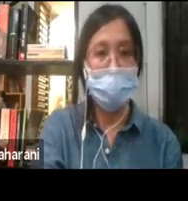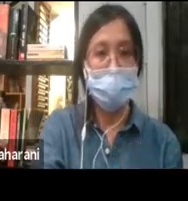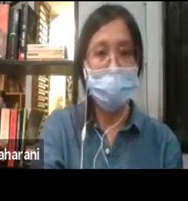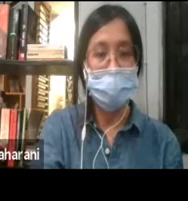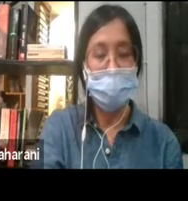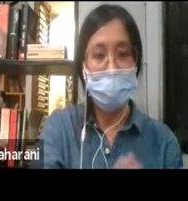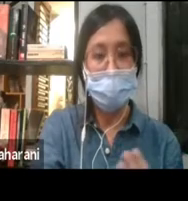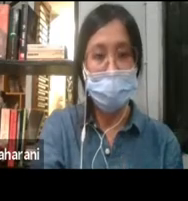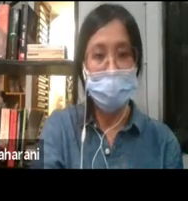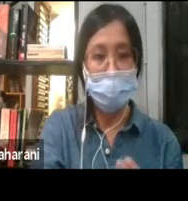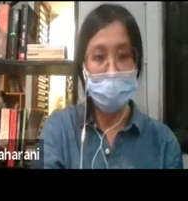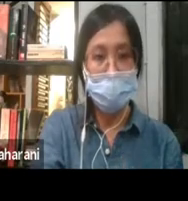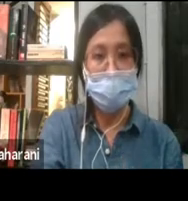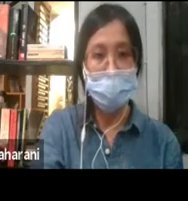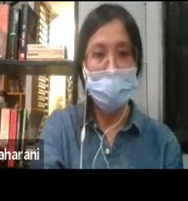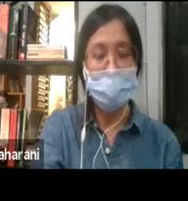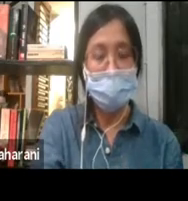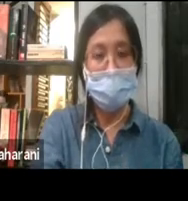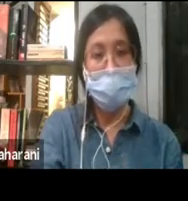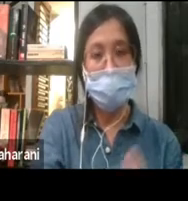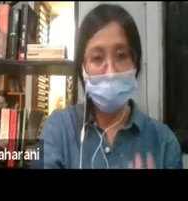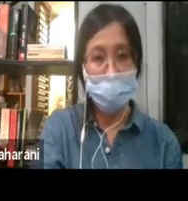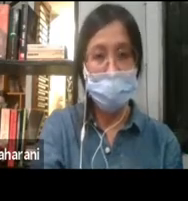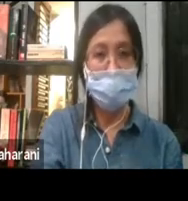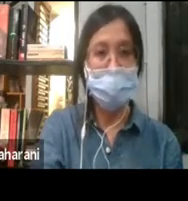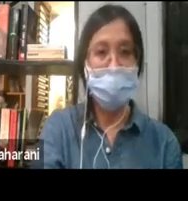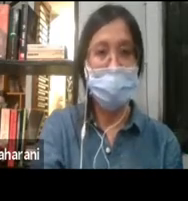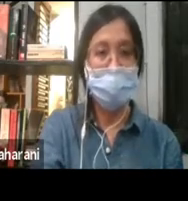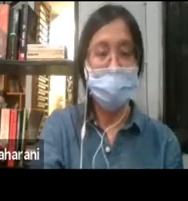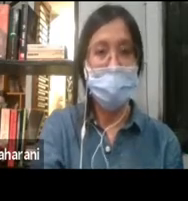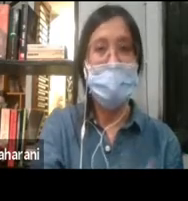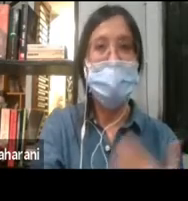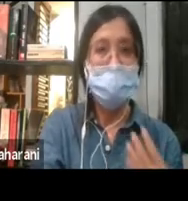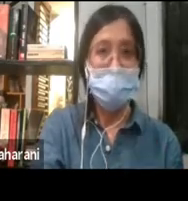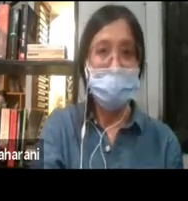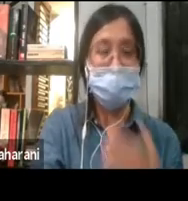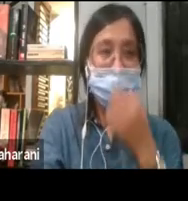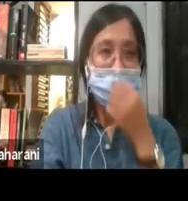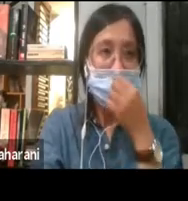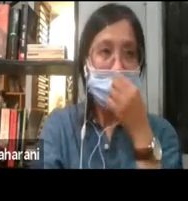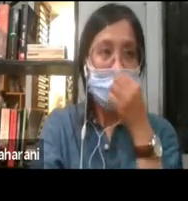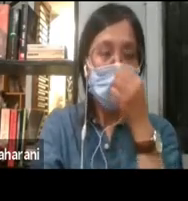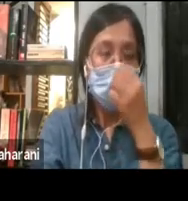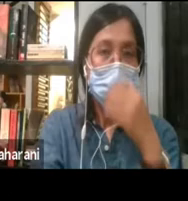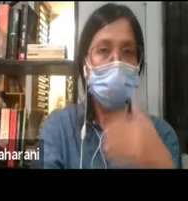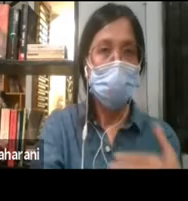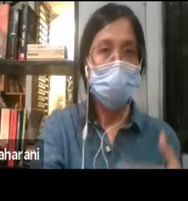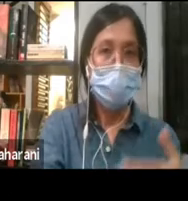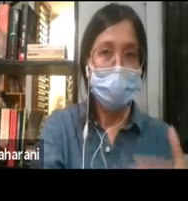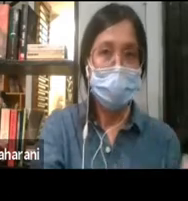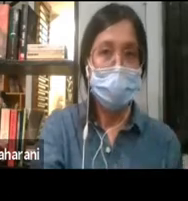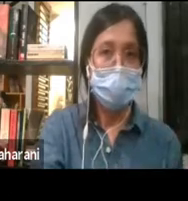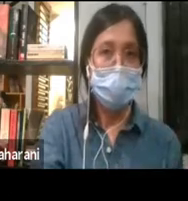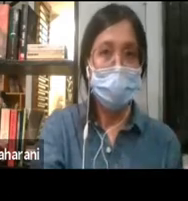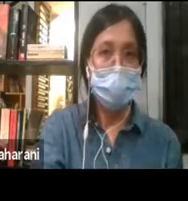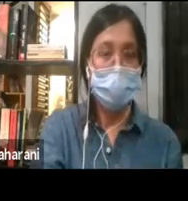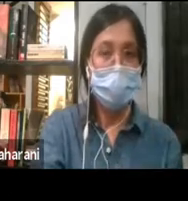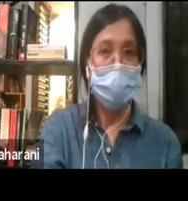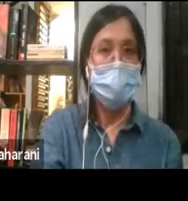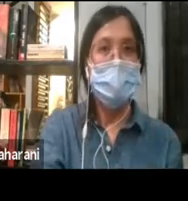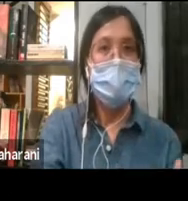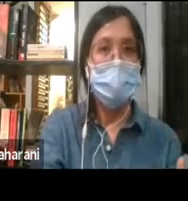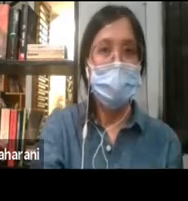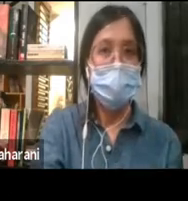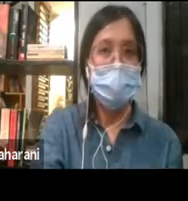angle-nya apa, angle itu sudut pandang ya, dimulai dengan pertanyaan, misalnya mengapa